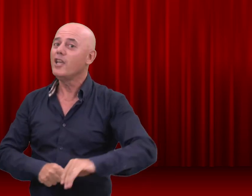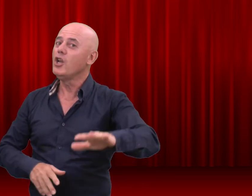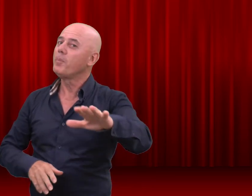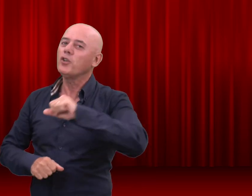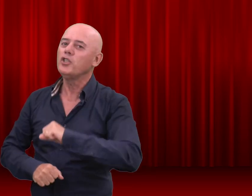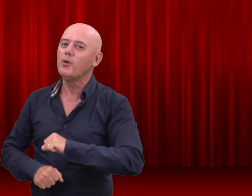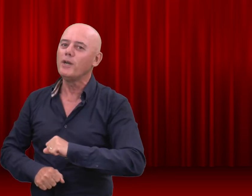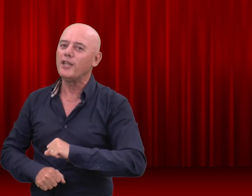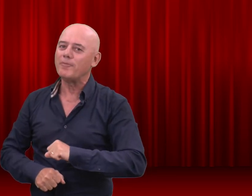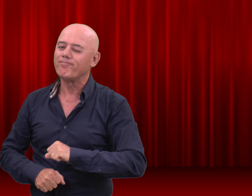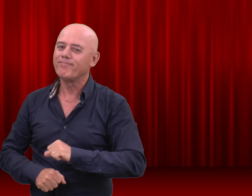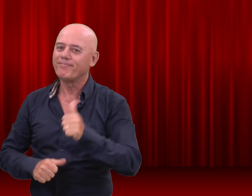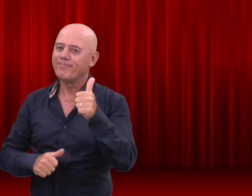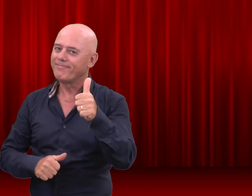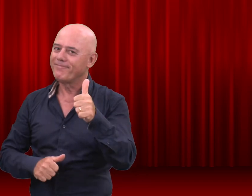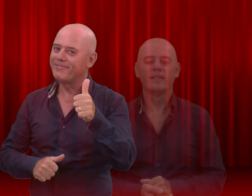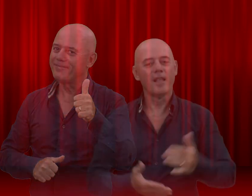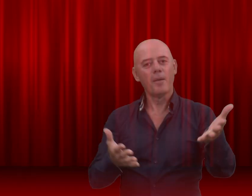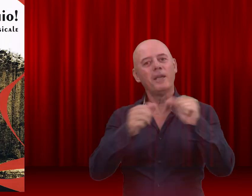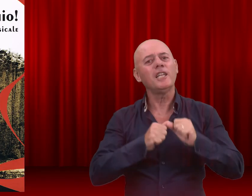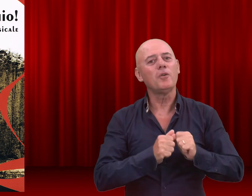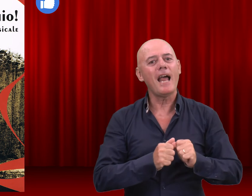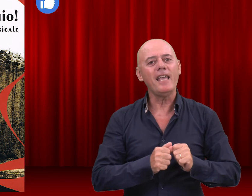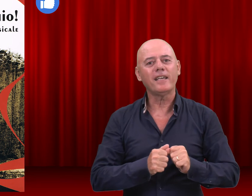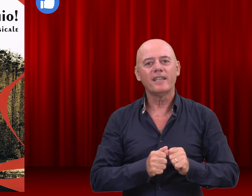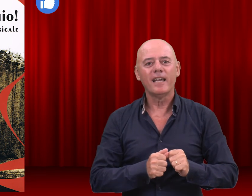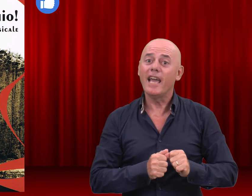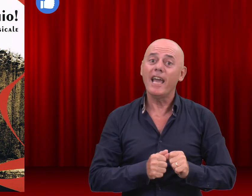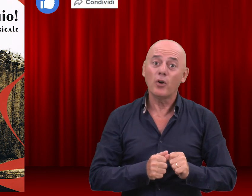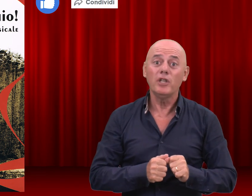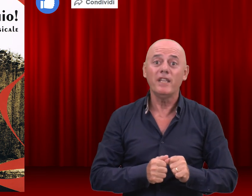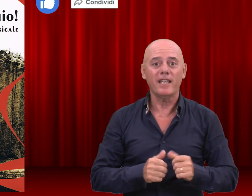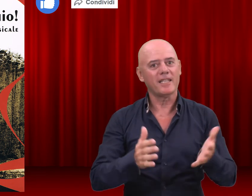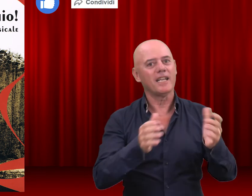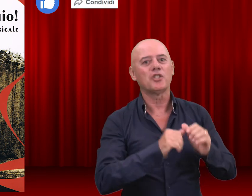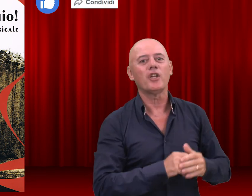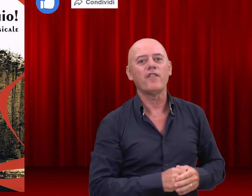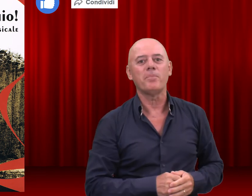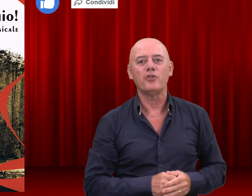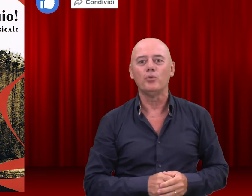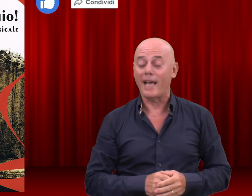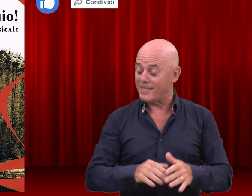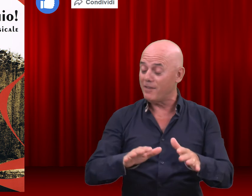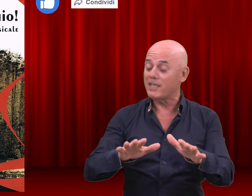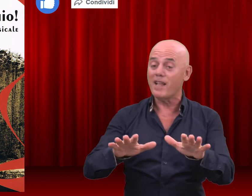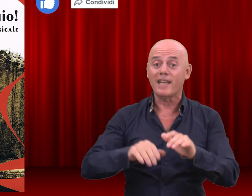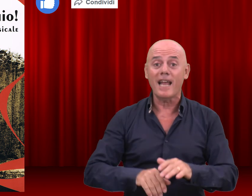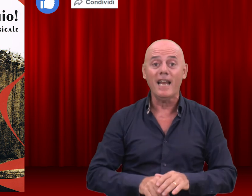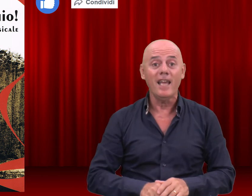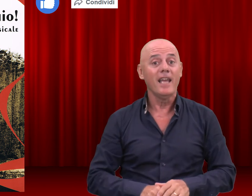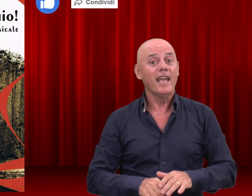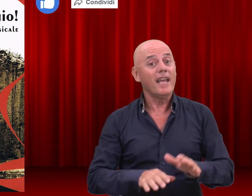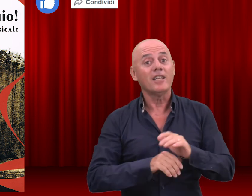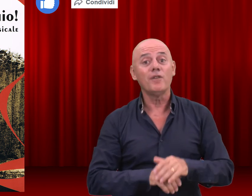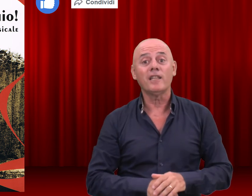scoprirete il prossimo lunedì. Mettete un like e condividete se la storia vi è piaciuta, iscrivetevi al